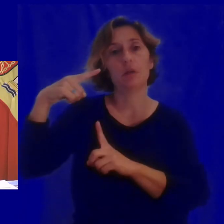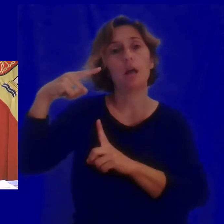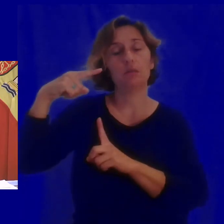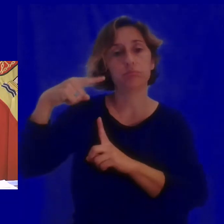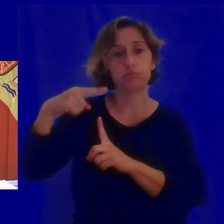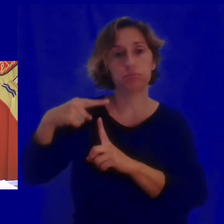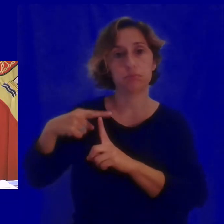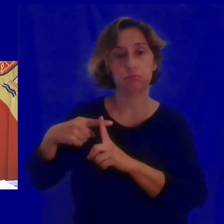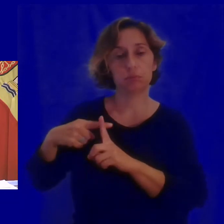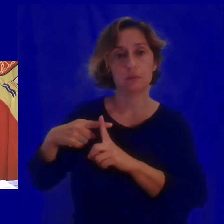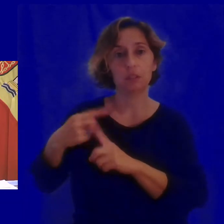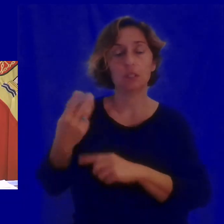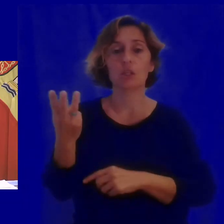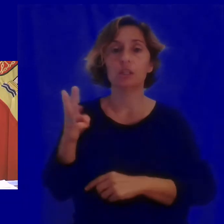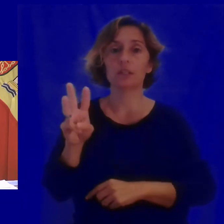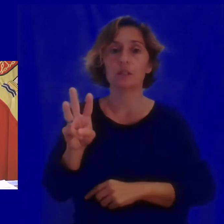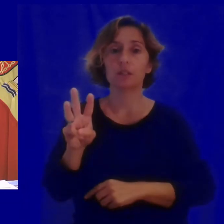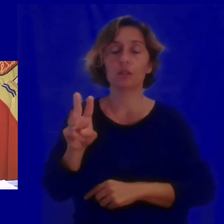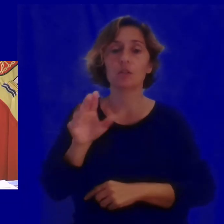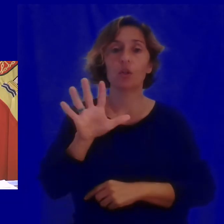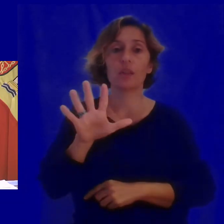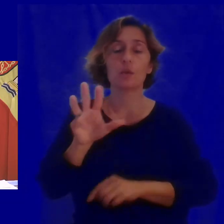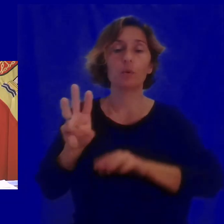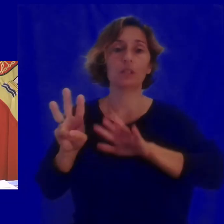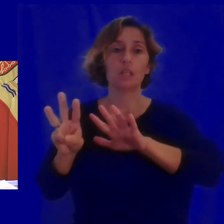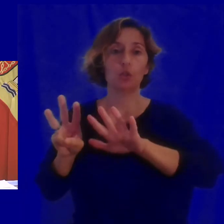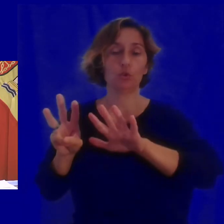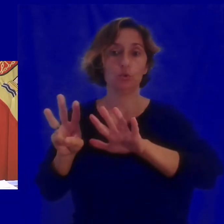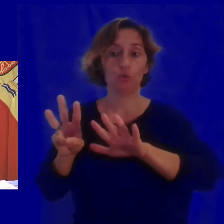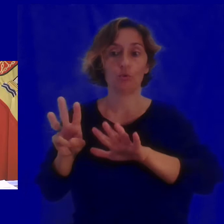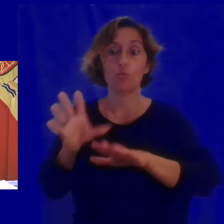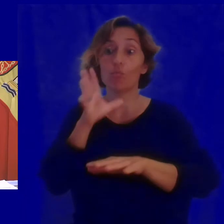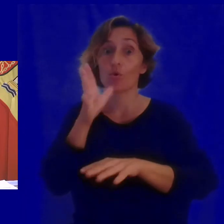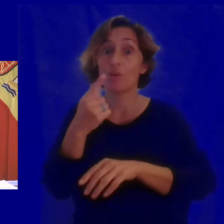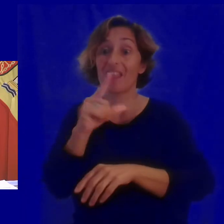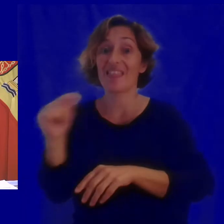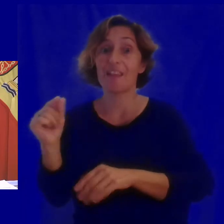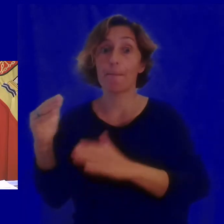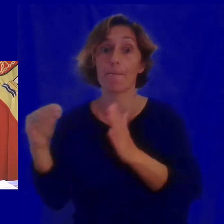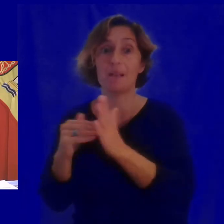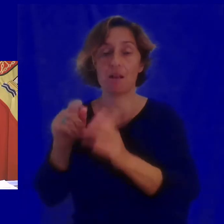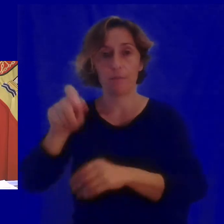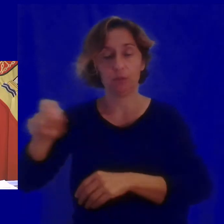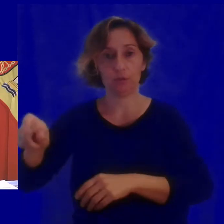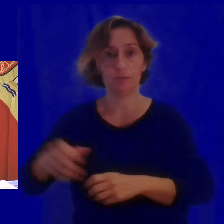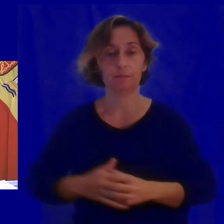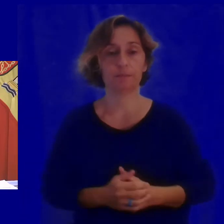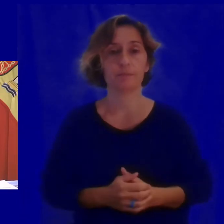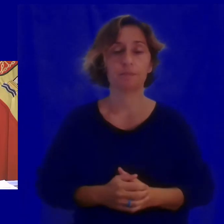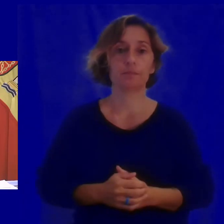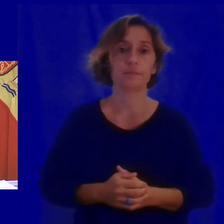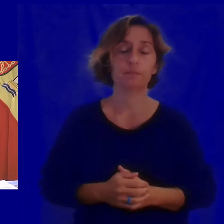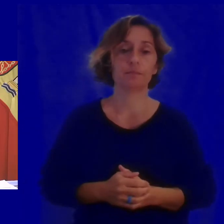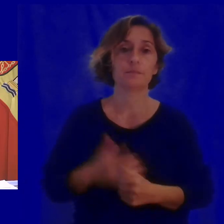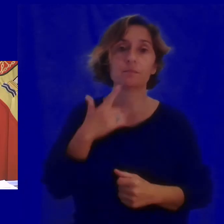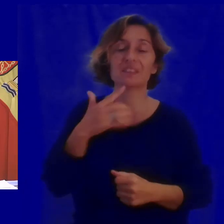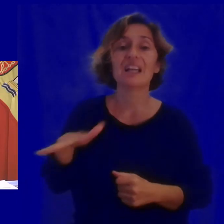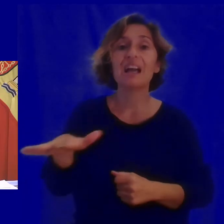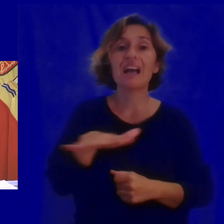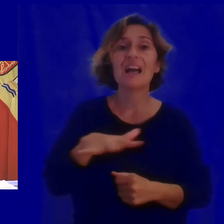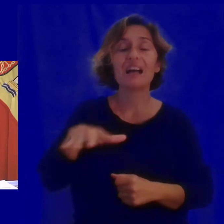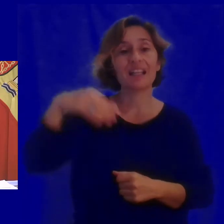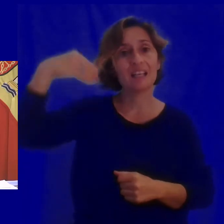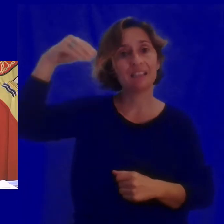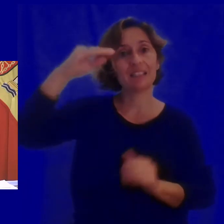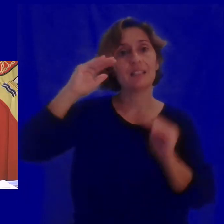llegado a 358 casos por 100.000 habitantes. Ha disminuido menos en el área de Estella,